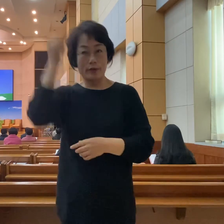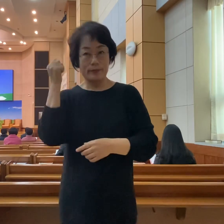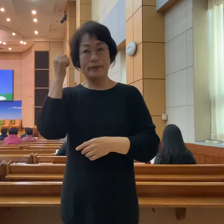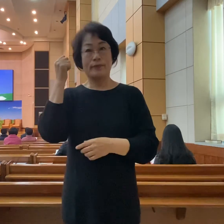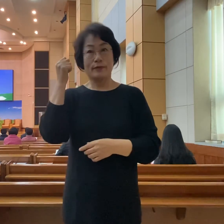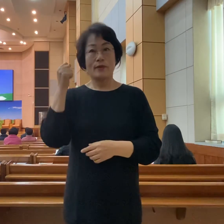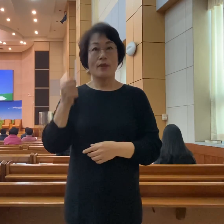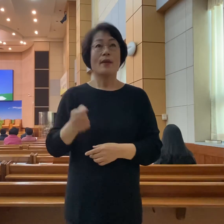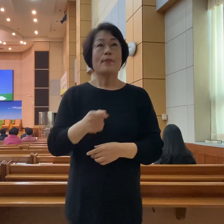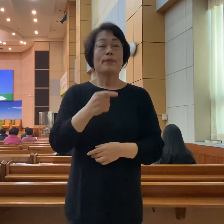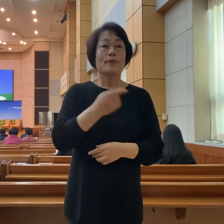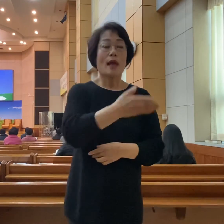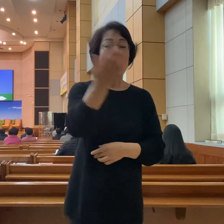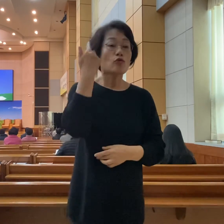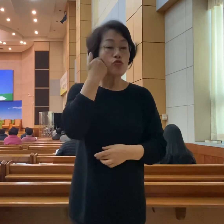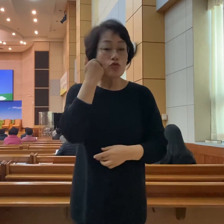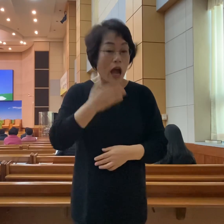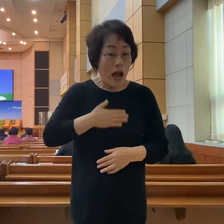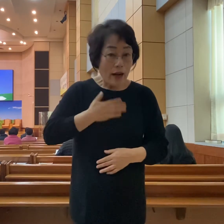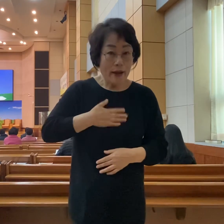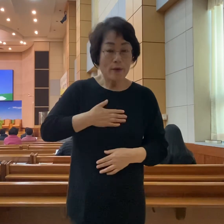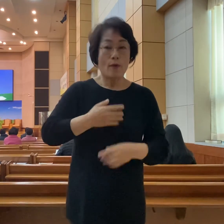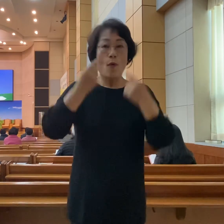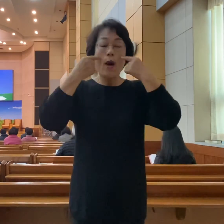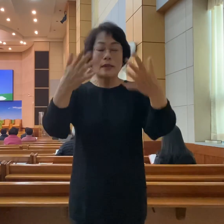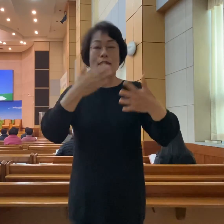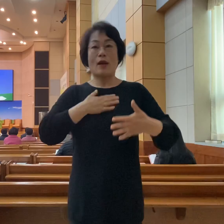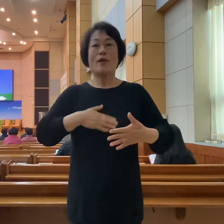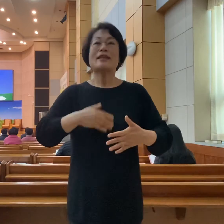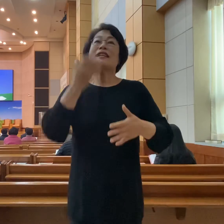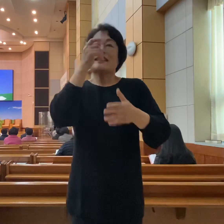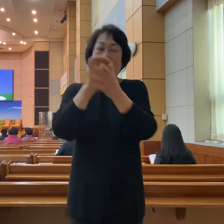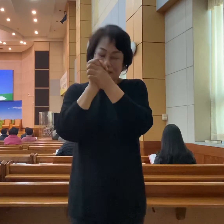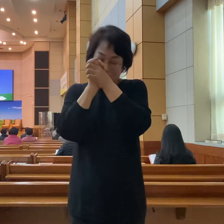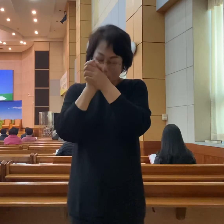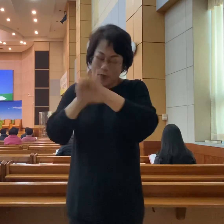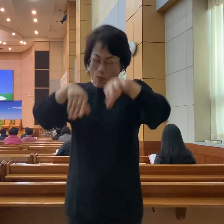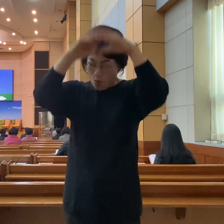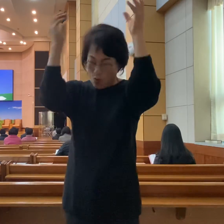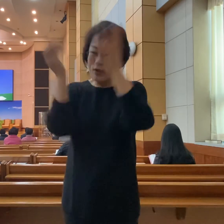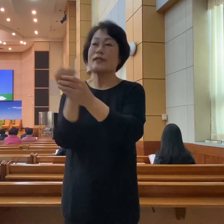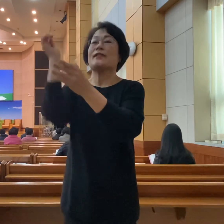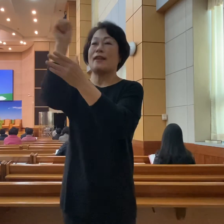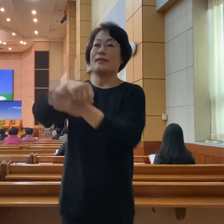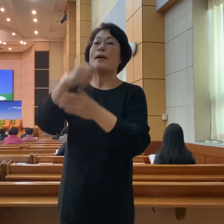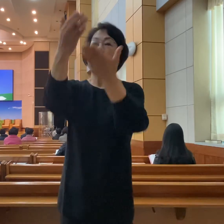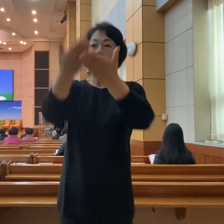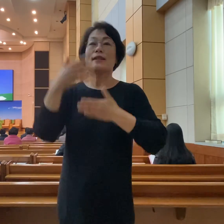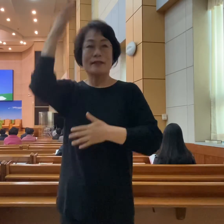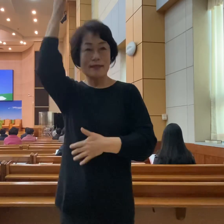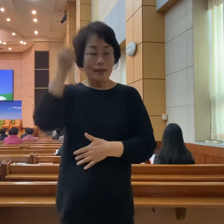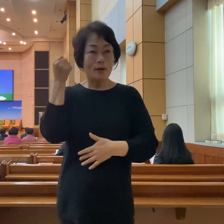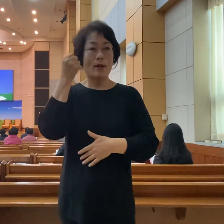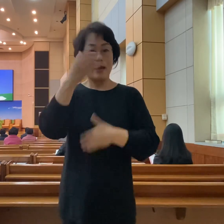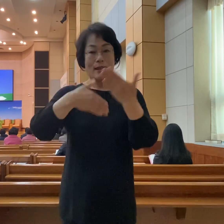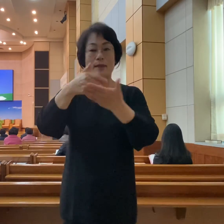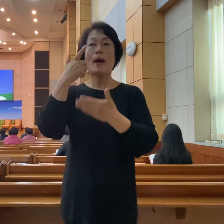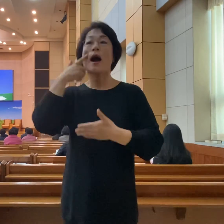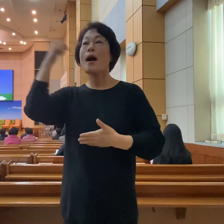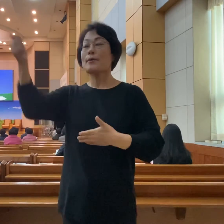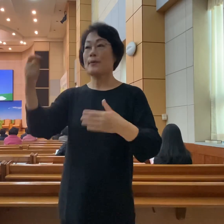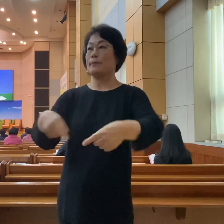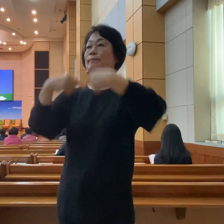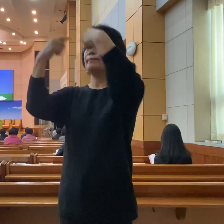기억하고 내가 누구인지를 분명히 알고 기도하면 응답받는 것을 기억하면서 하나님 아버지 앞에